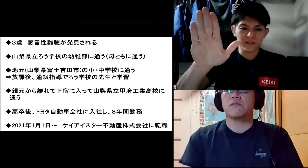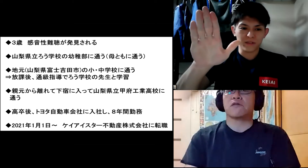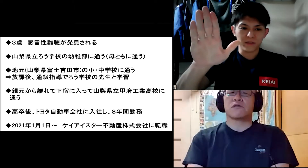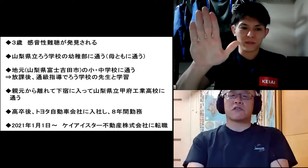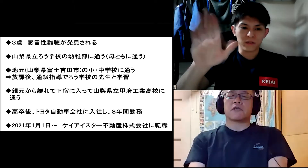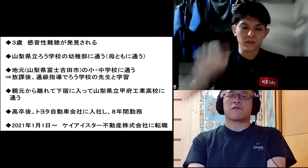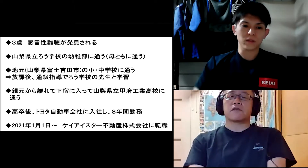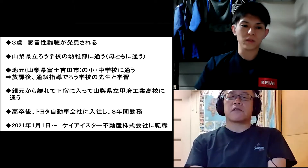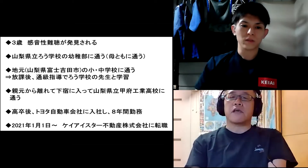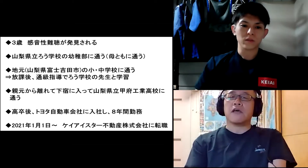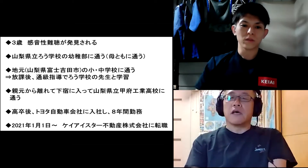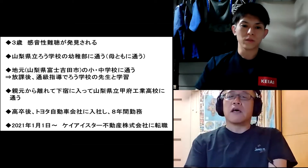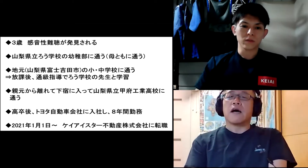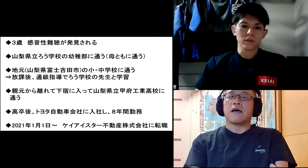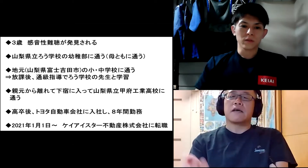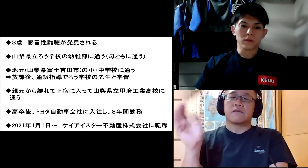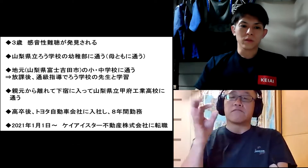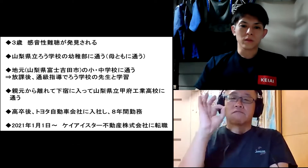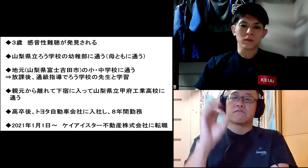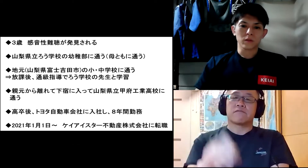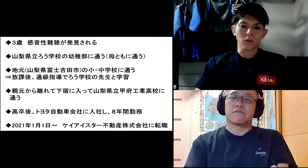で、幼稚部卒業した後ですね。はい。